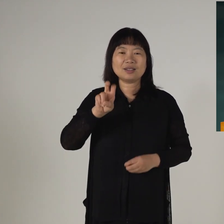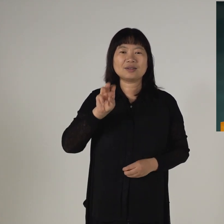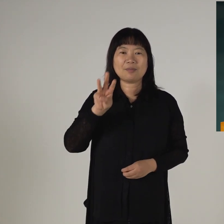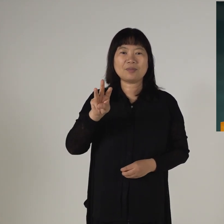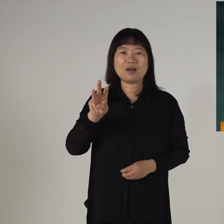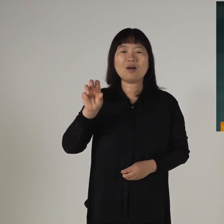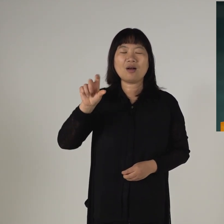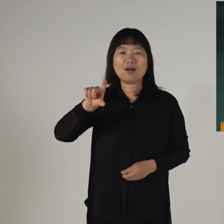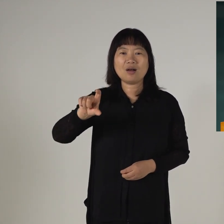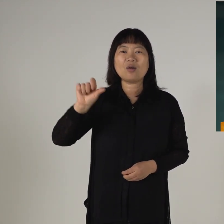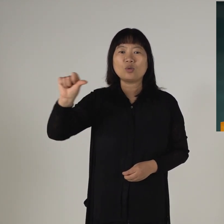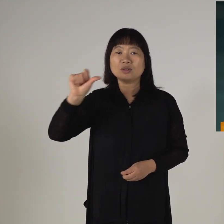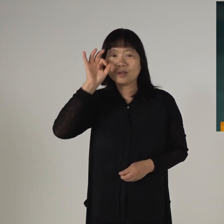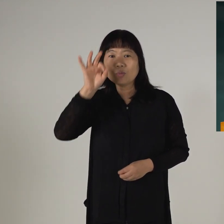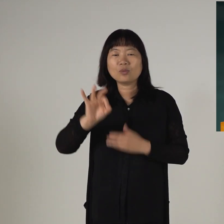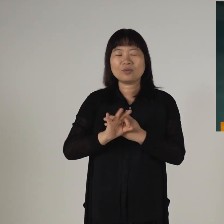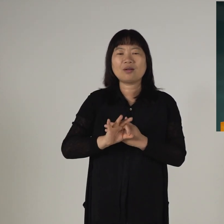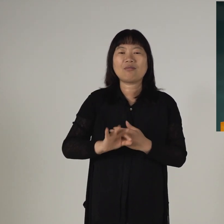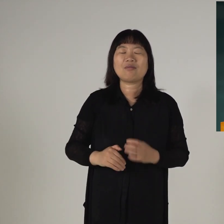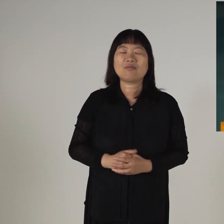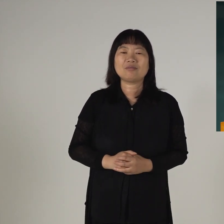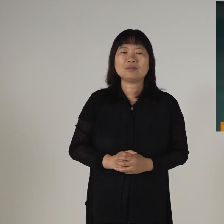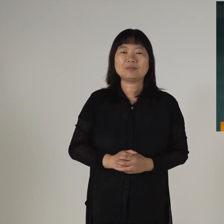23편 5절에는